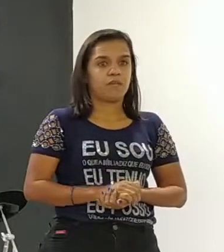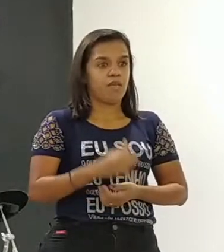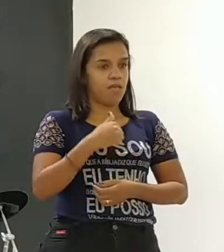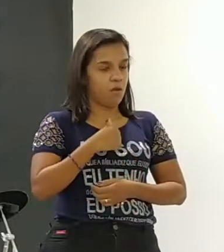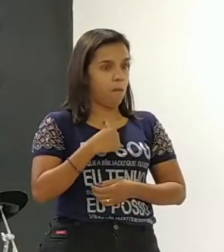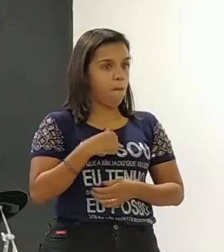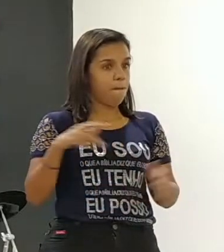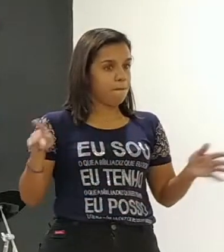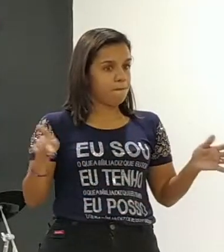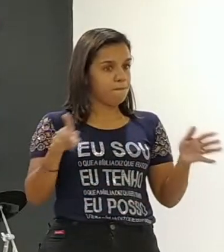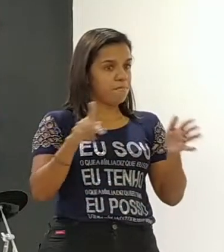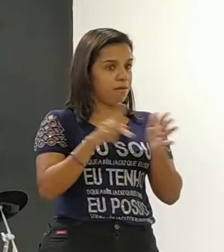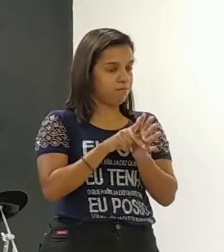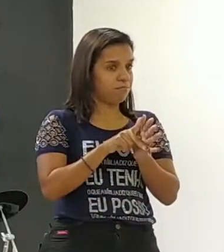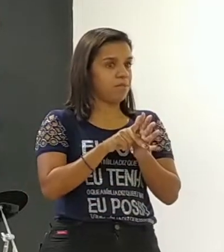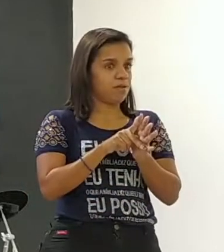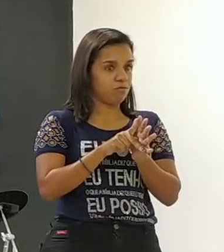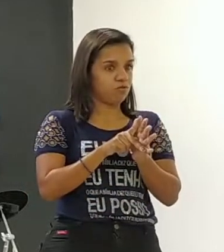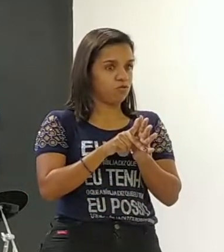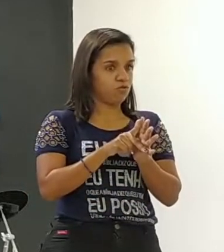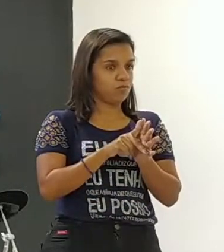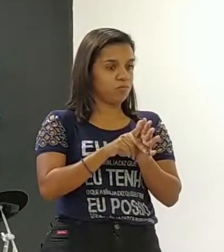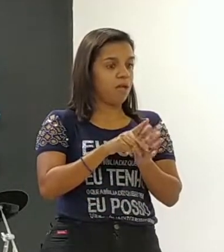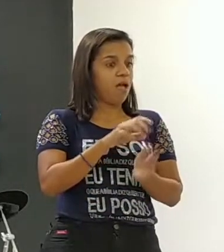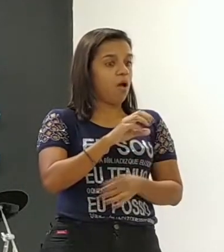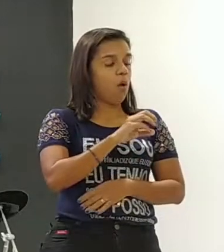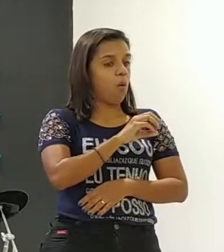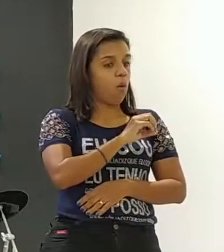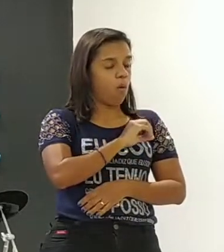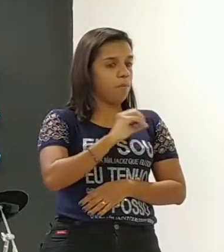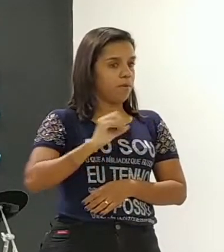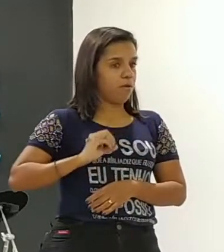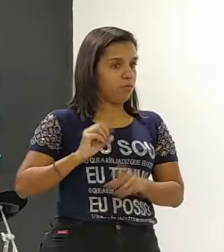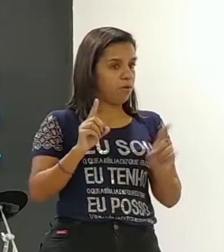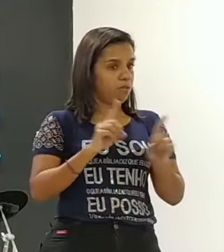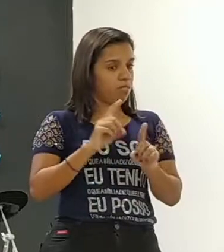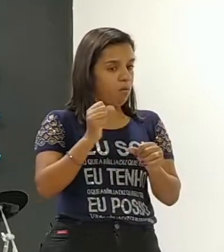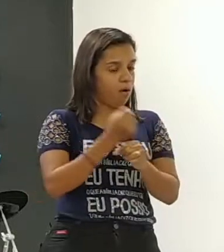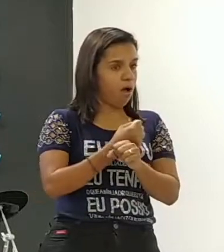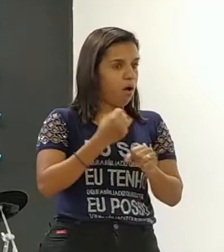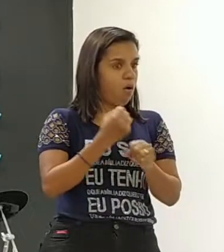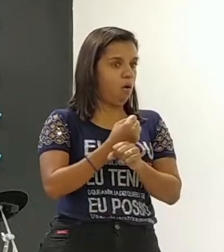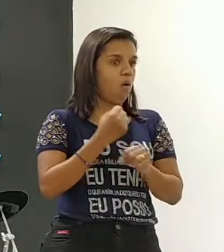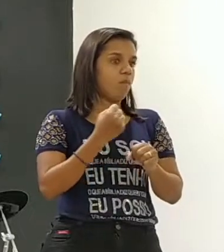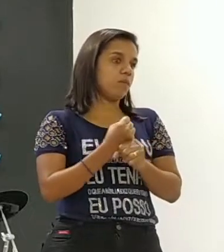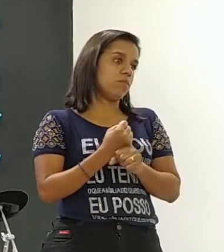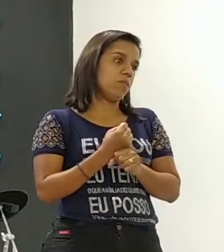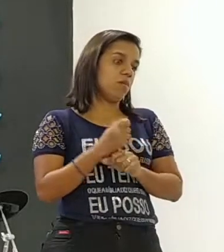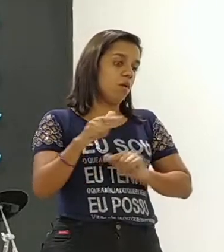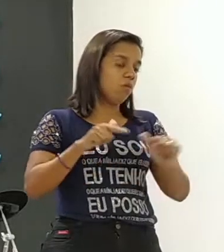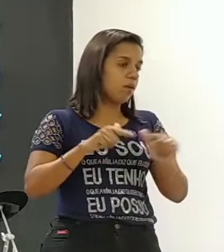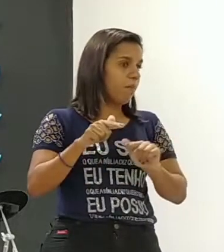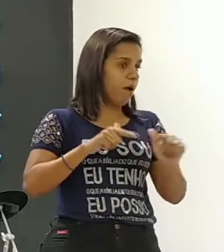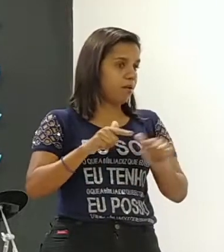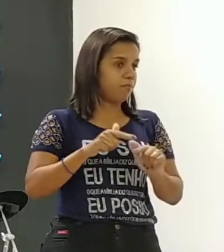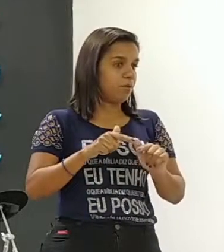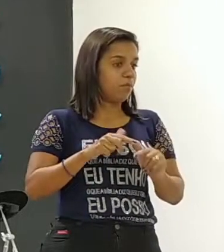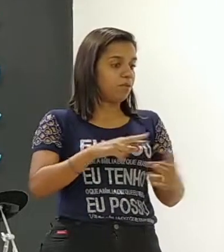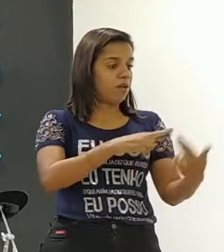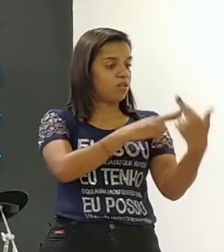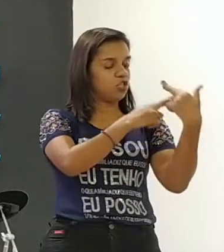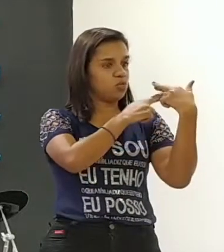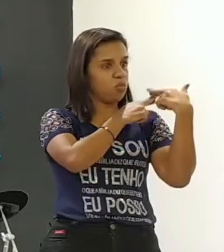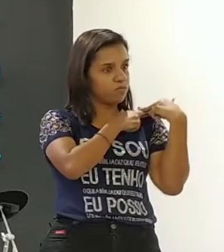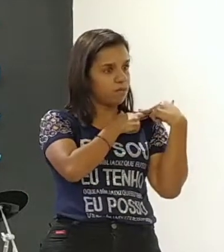obra. E eu gosto demais dessa frase, porque ela traz a você a sua responsabilidade